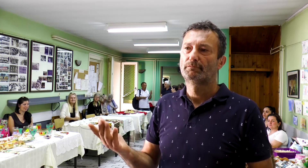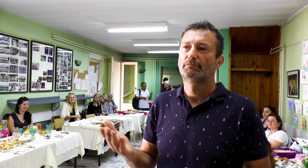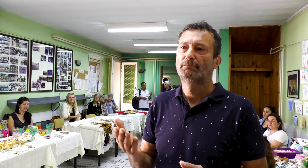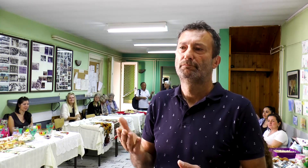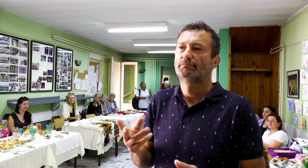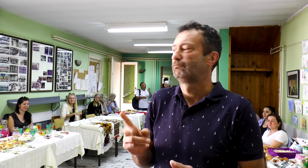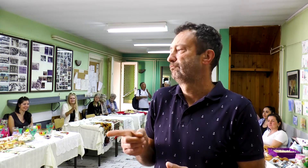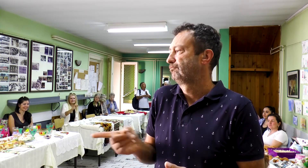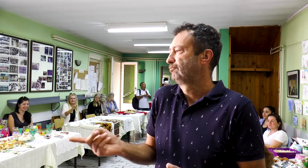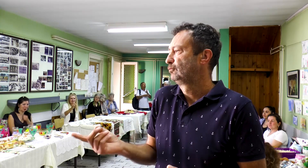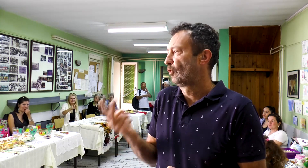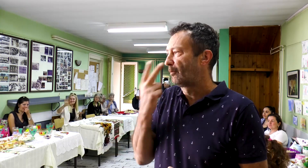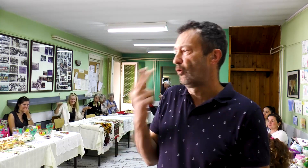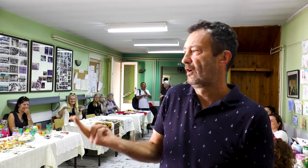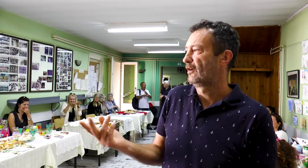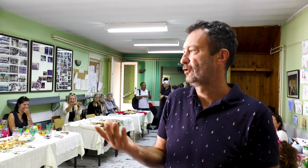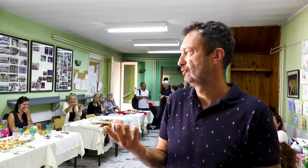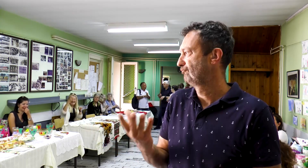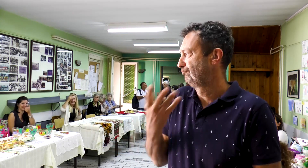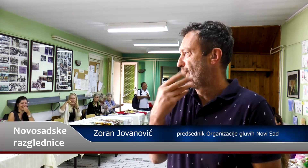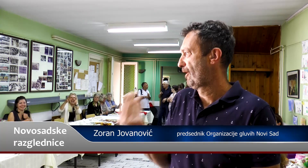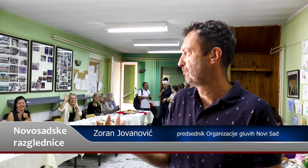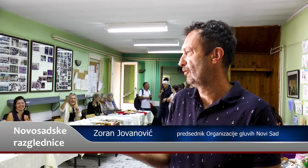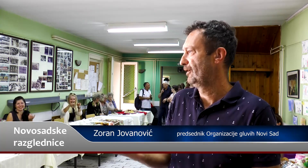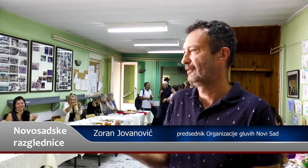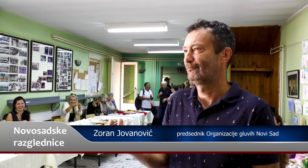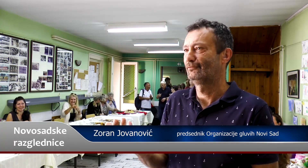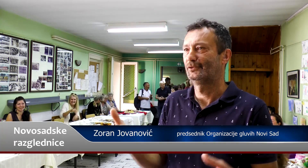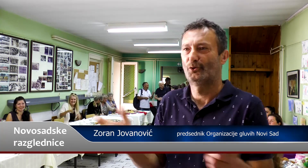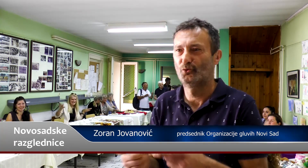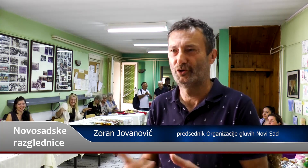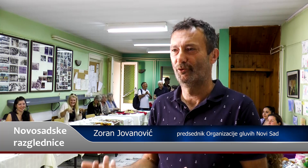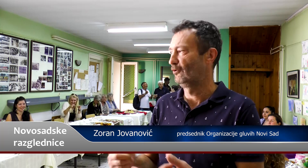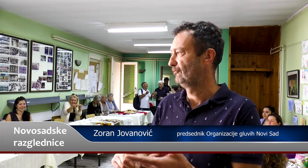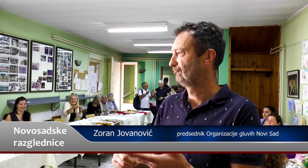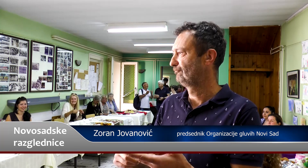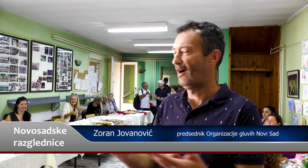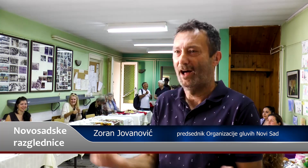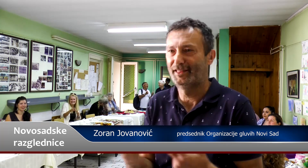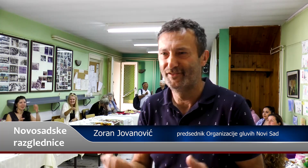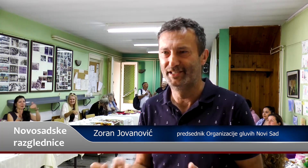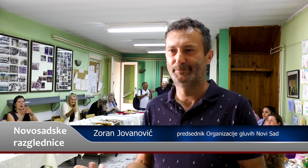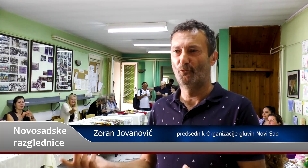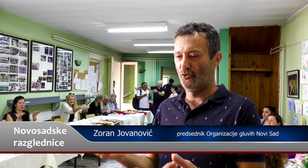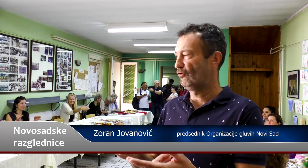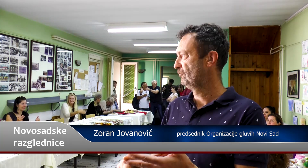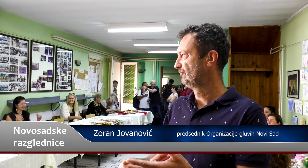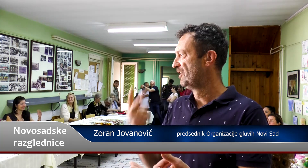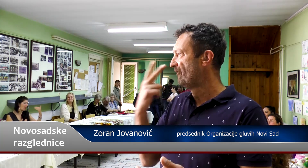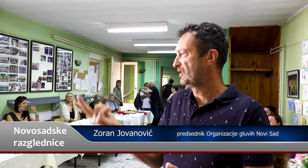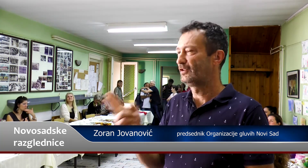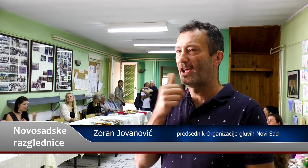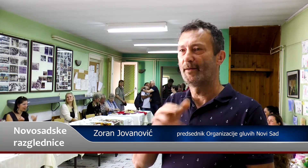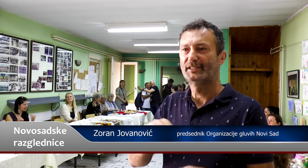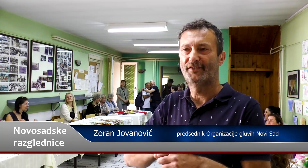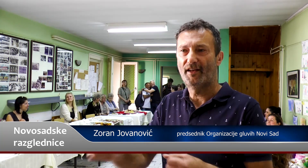se organizuje ova manifestacija. Kad pogledate, to je lepo da se družimo, da